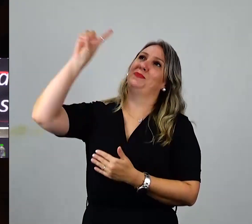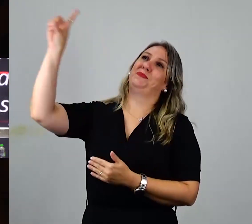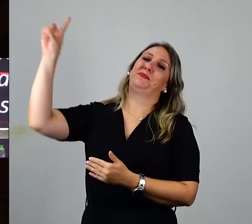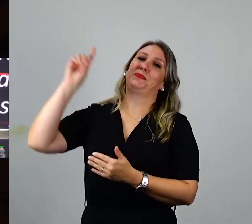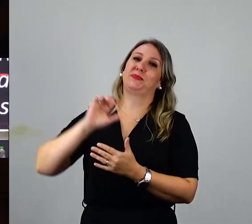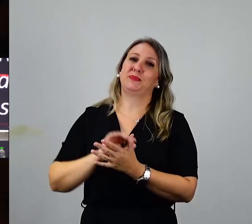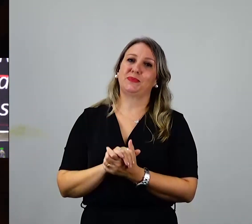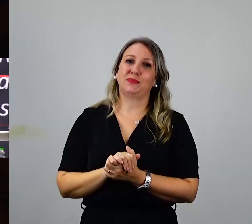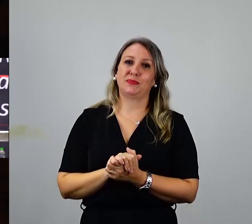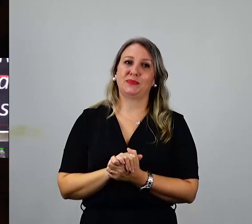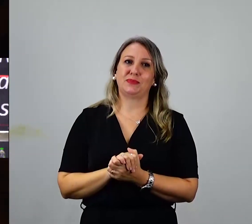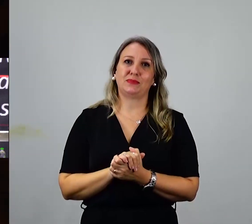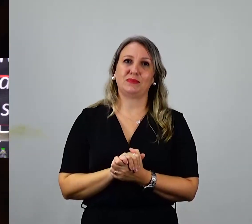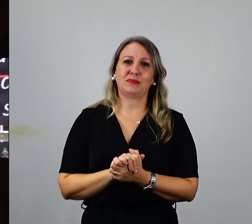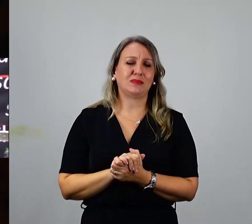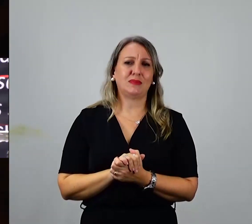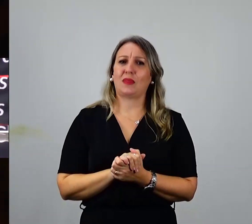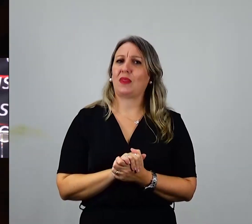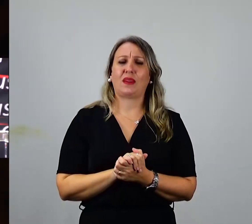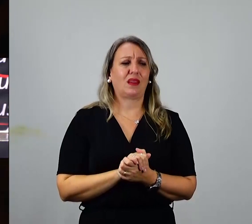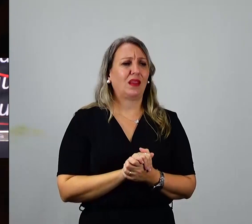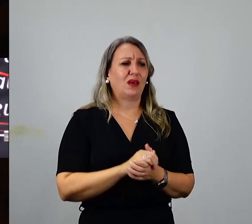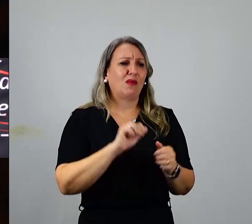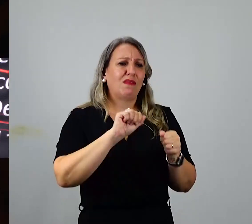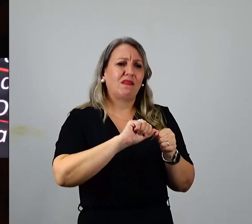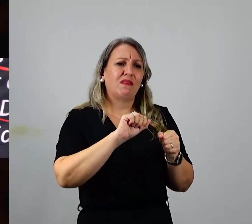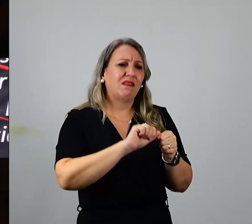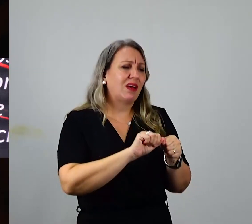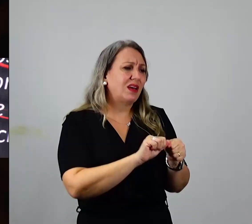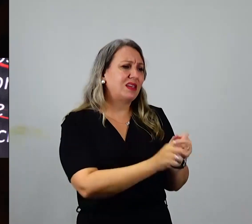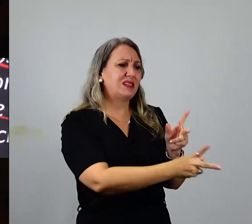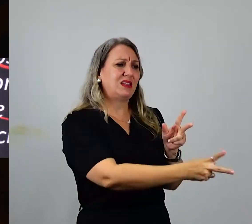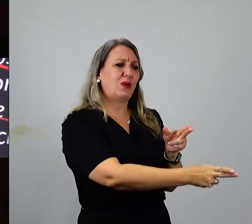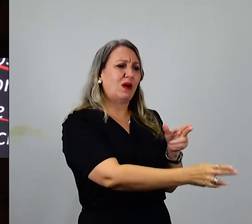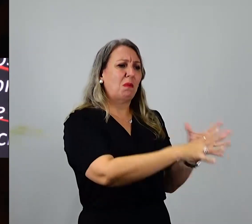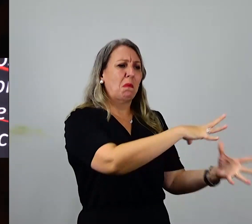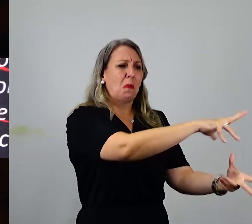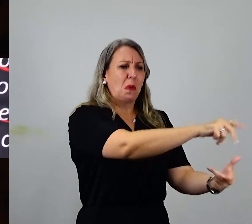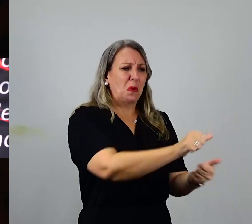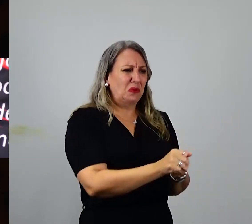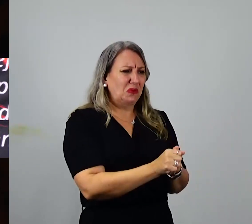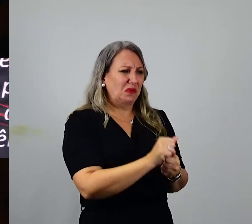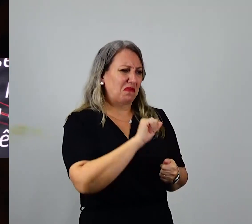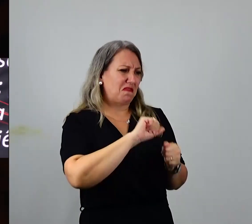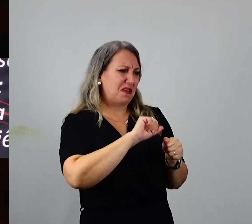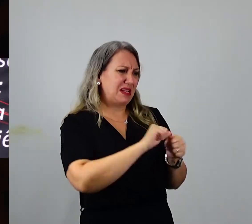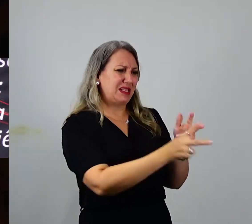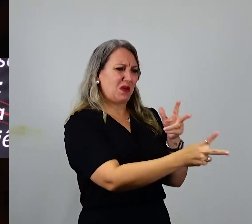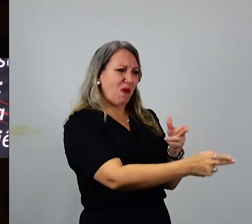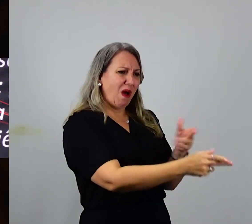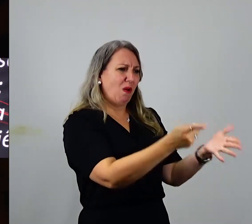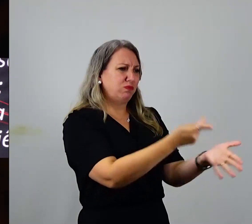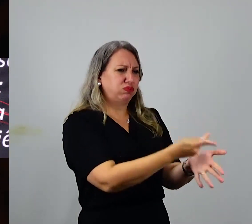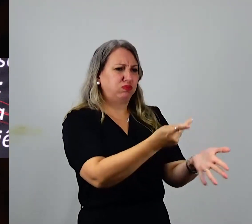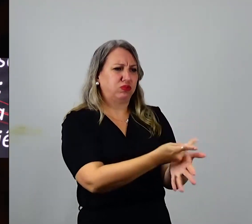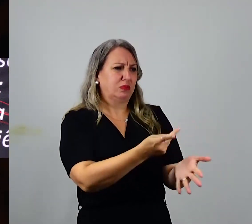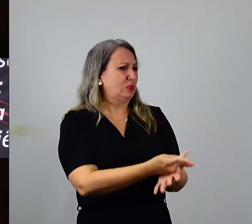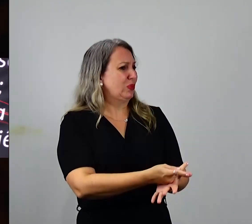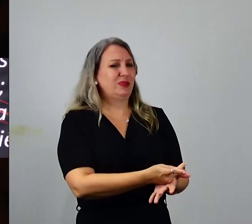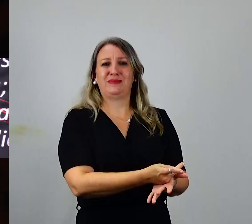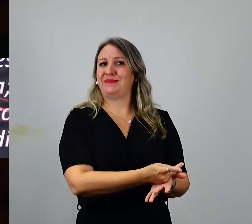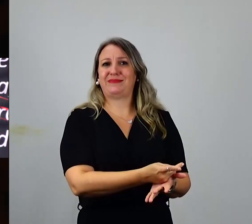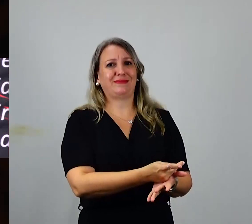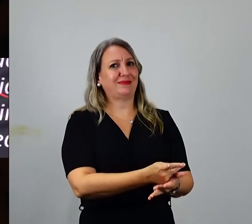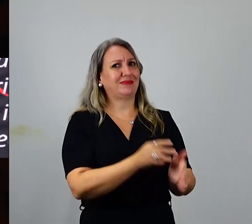como os filhos da ira, e muito menos tenha inveja deles. Se você for